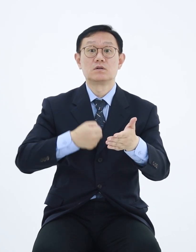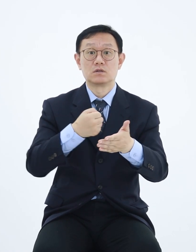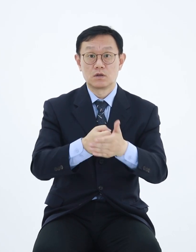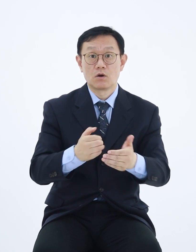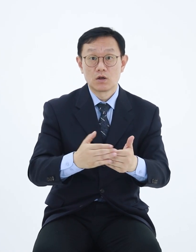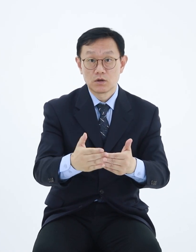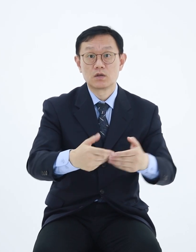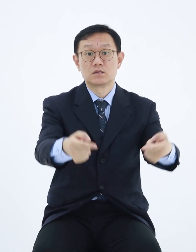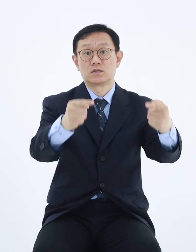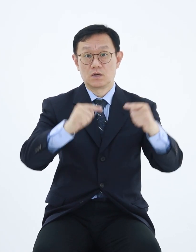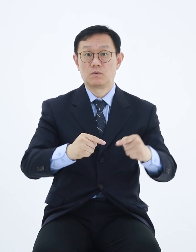수 있도록 해야 한다.